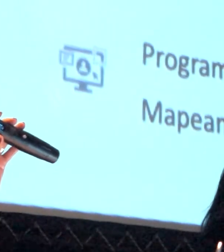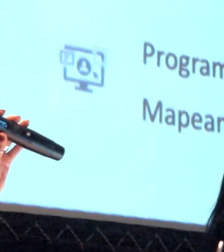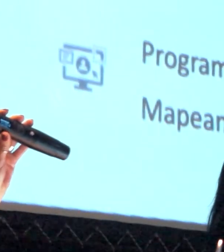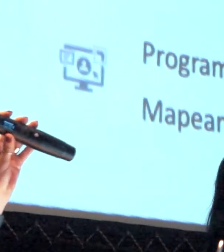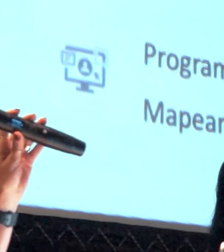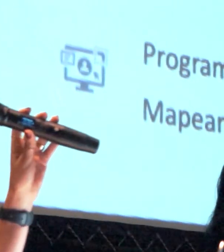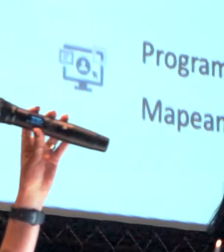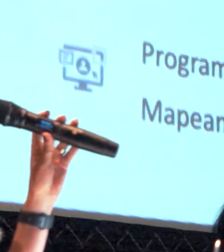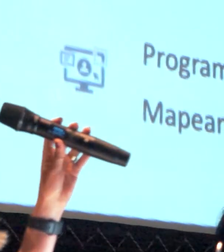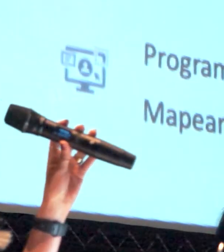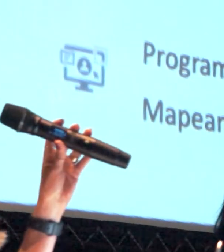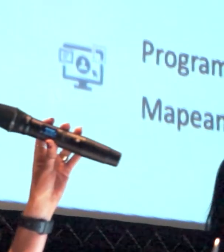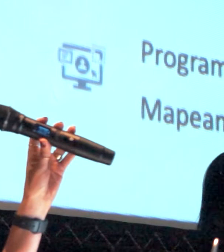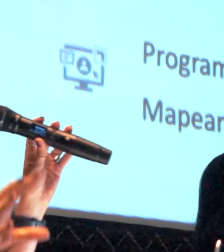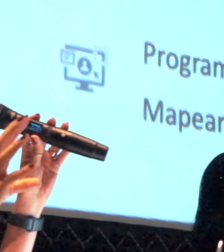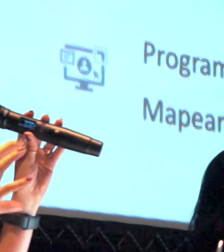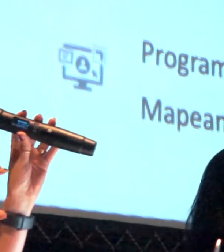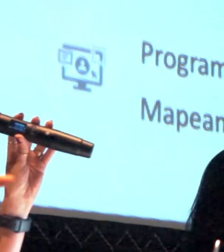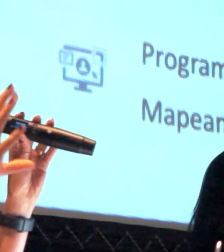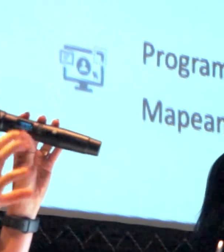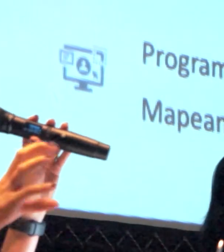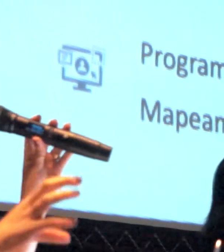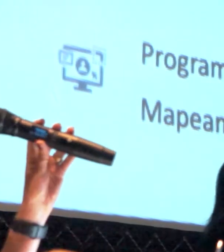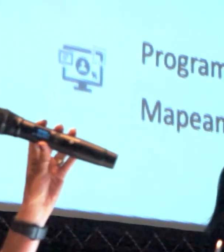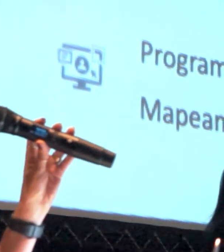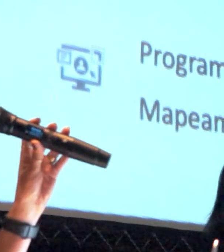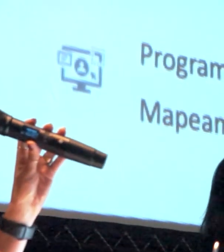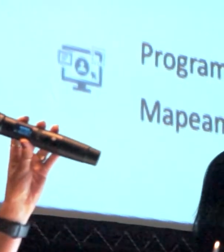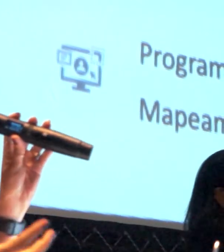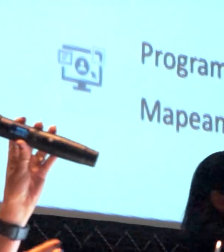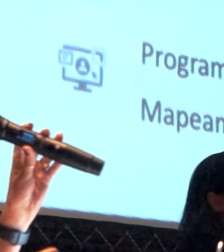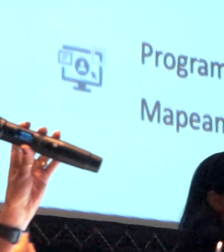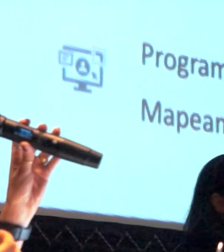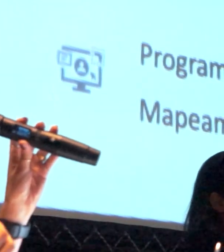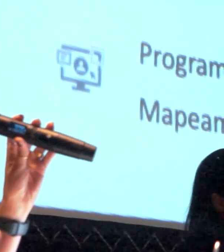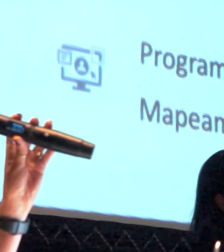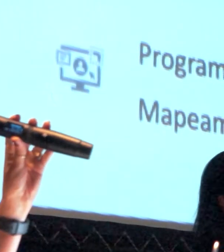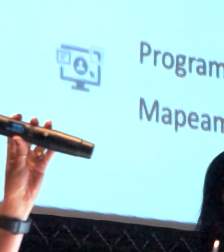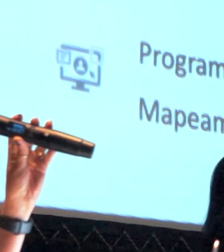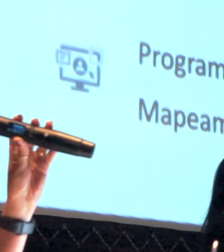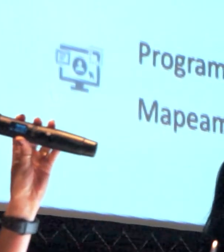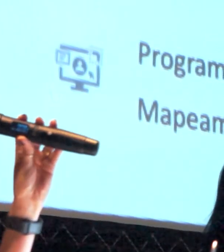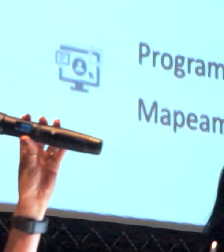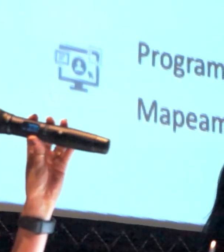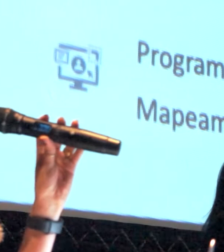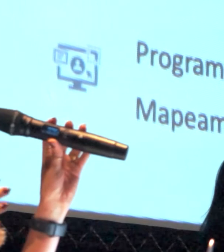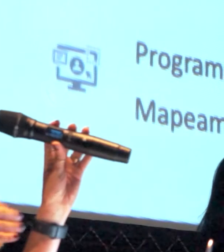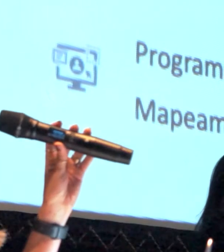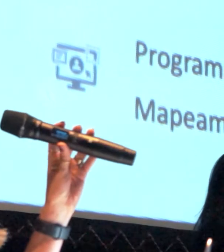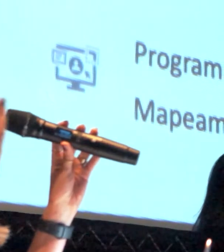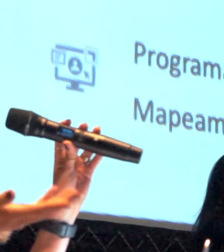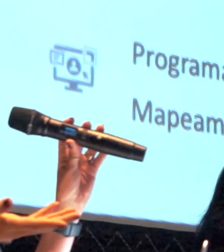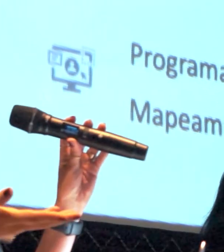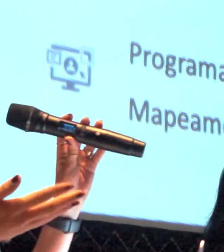as etapas do implante, né, como que essa equipe trabalha conjuntamente, né? Então, essa indicação